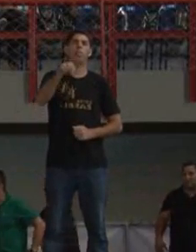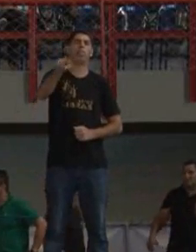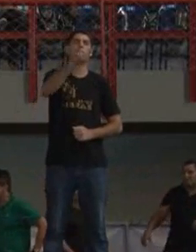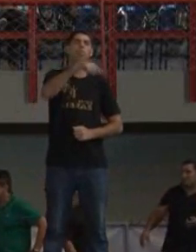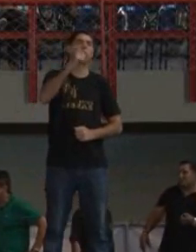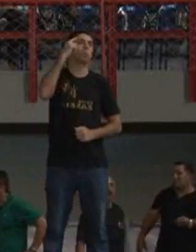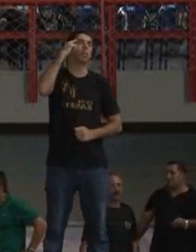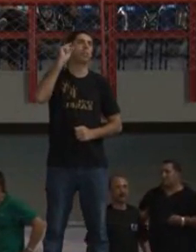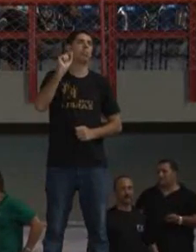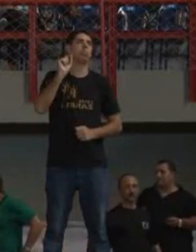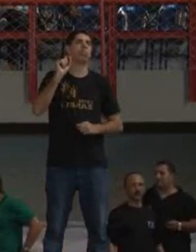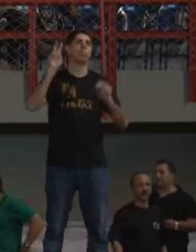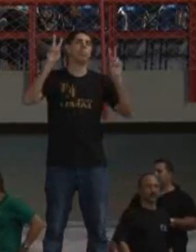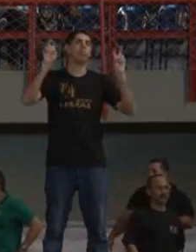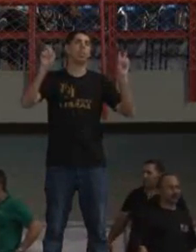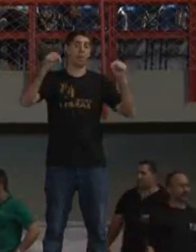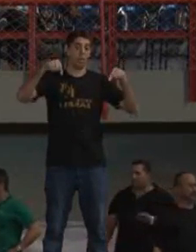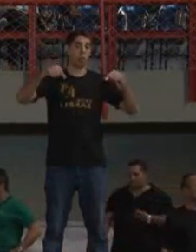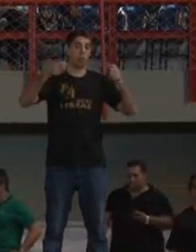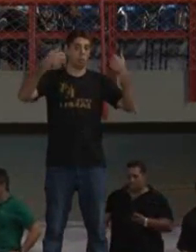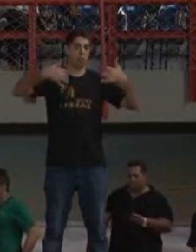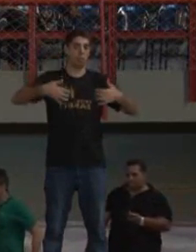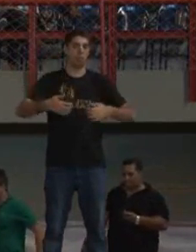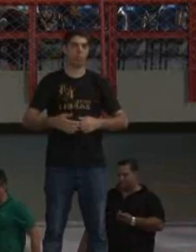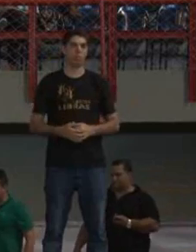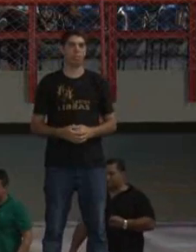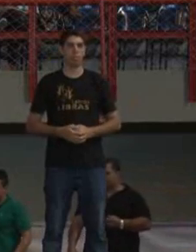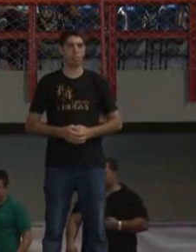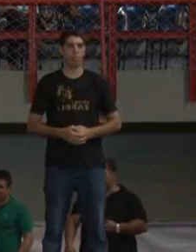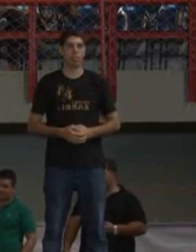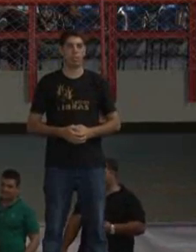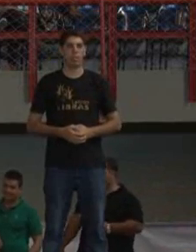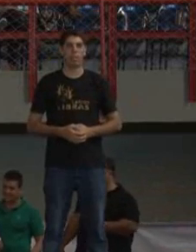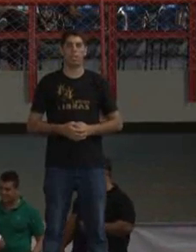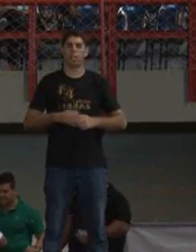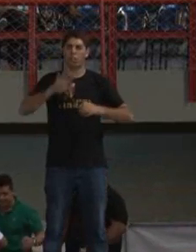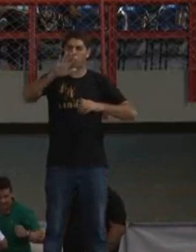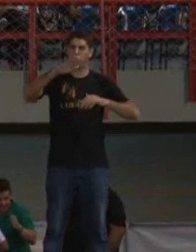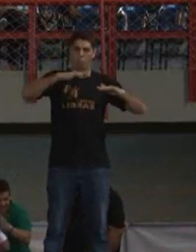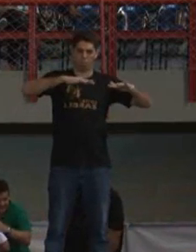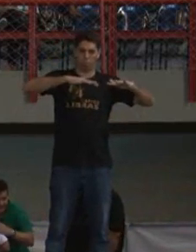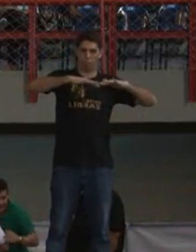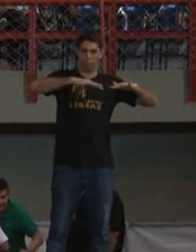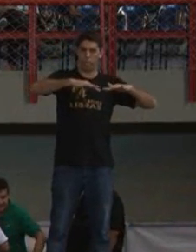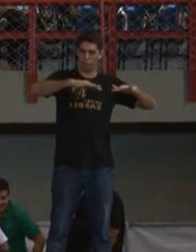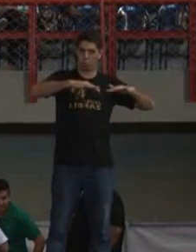comentar com vocês nesta tarde? Os movimentos